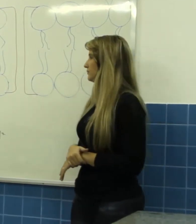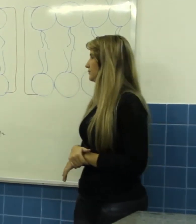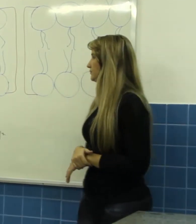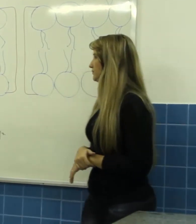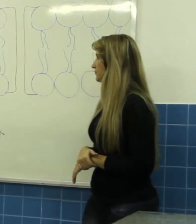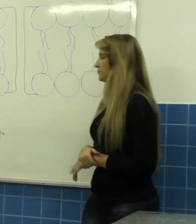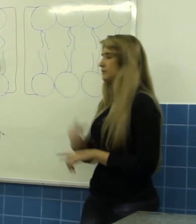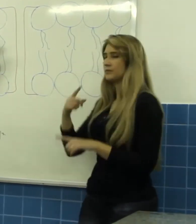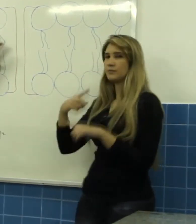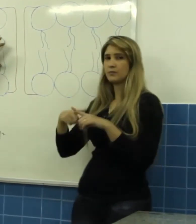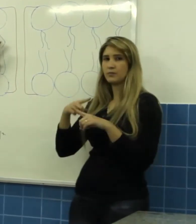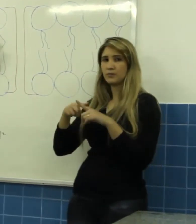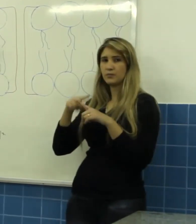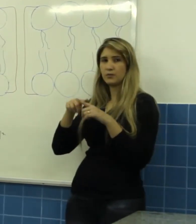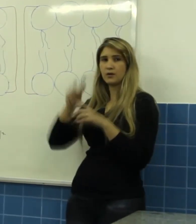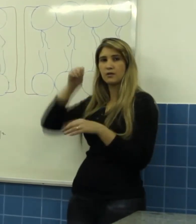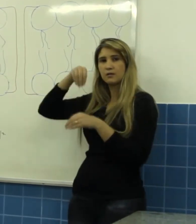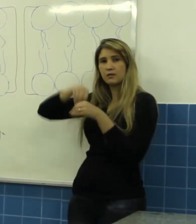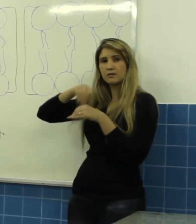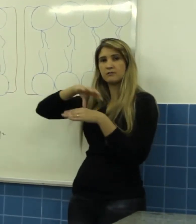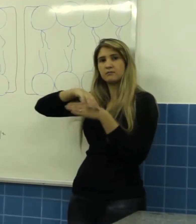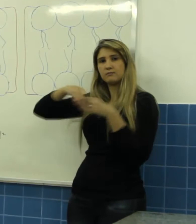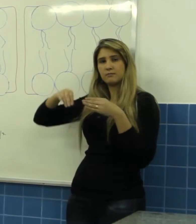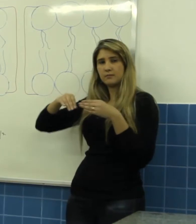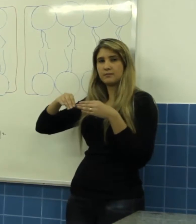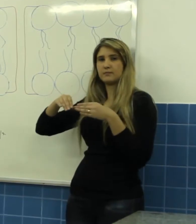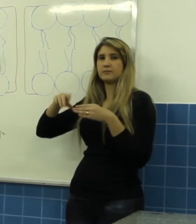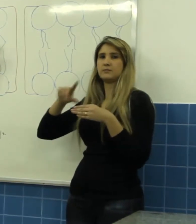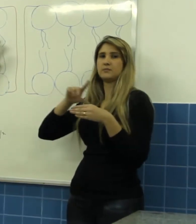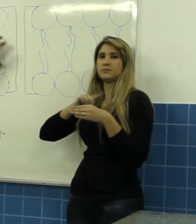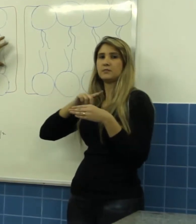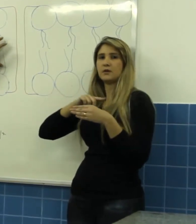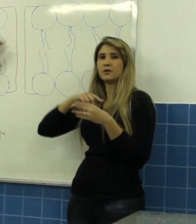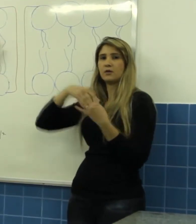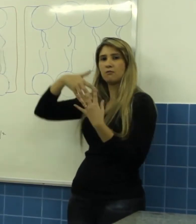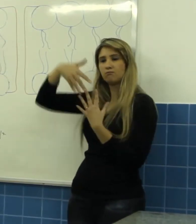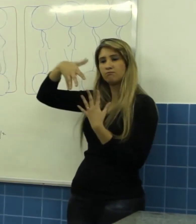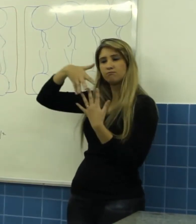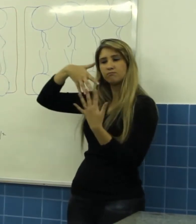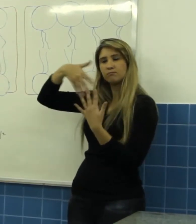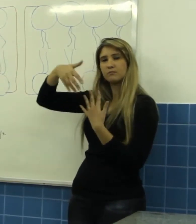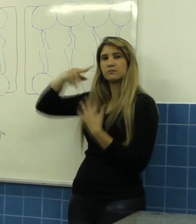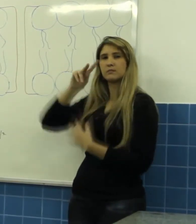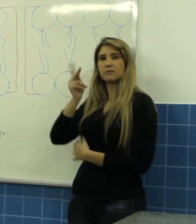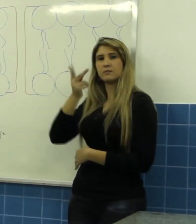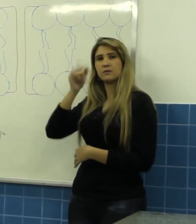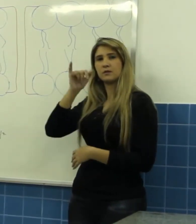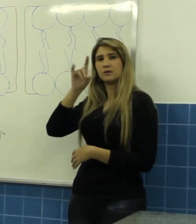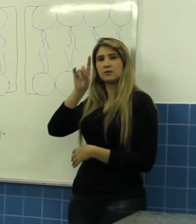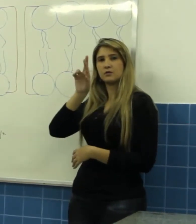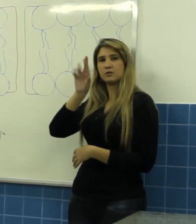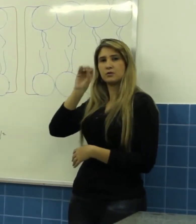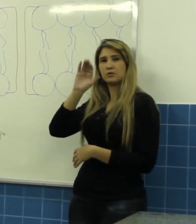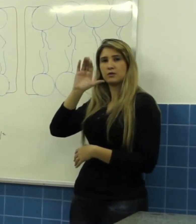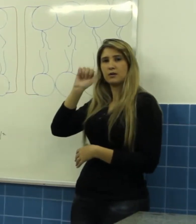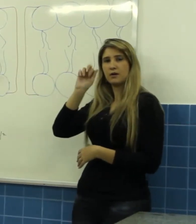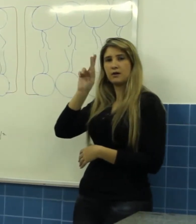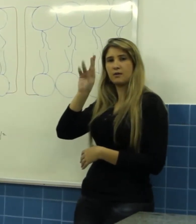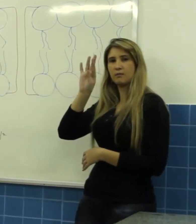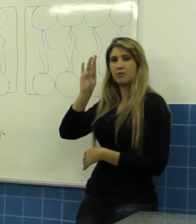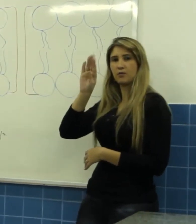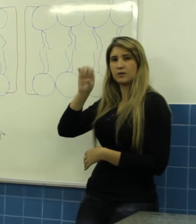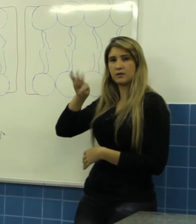Porque no centro da membrana estão as caudas de hidrocarbonetos dos ácidos gráficos,